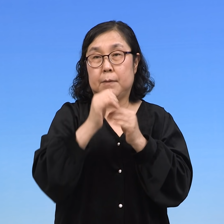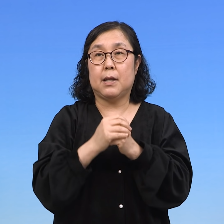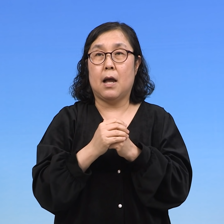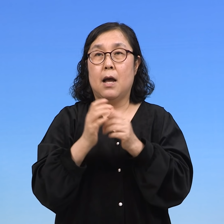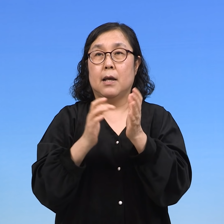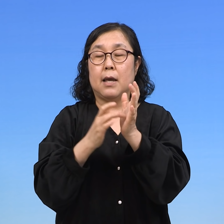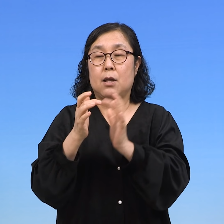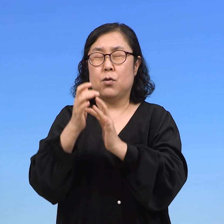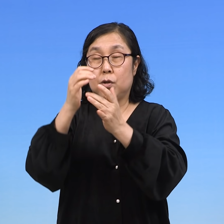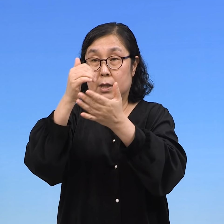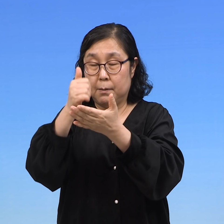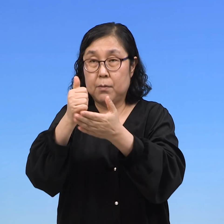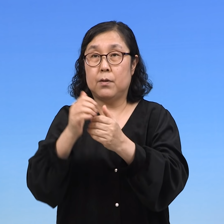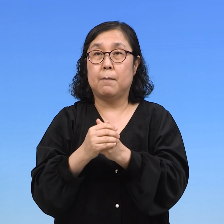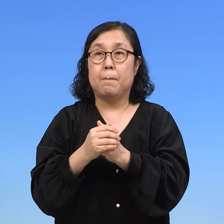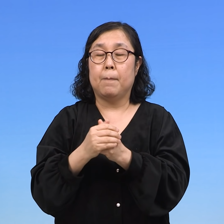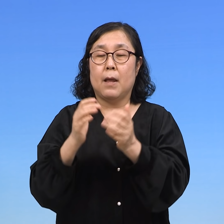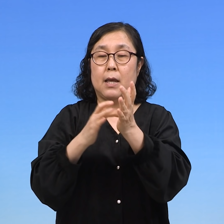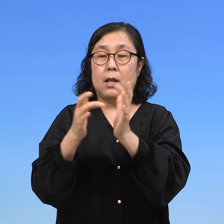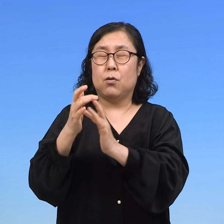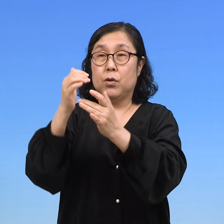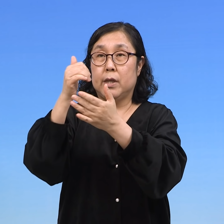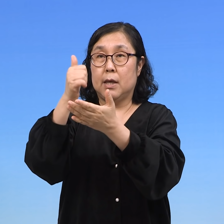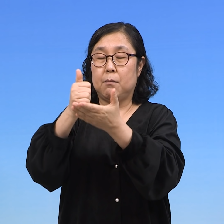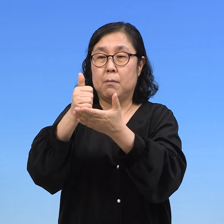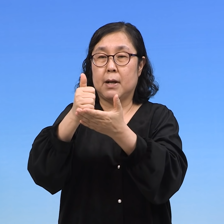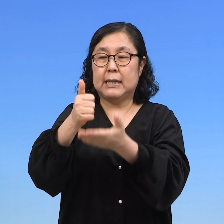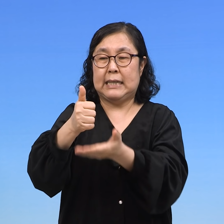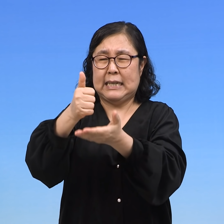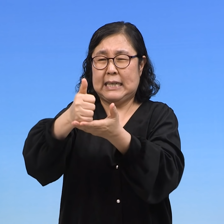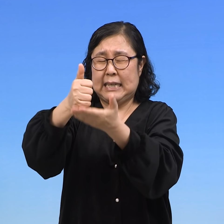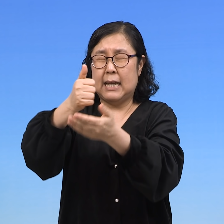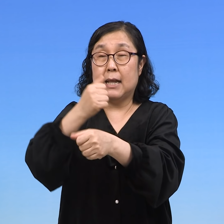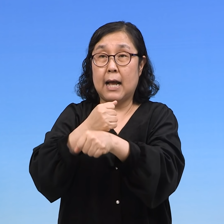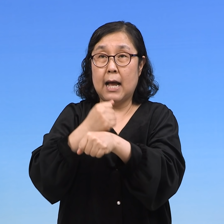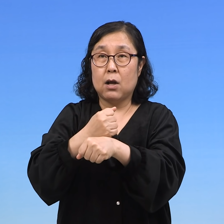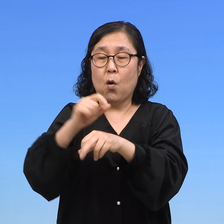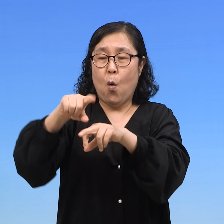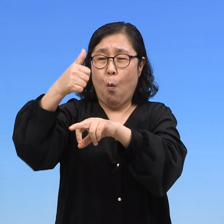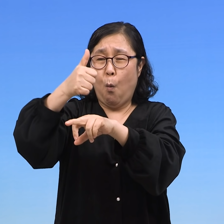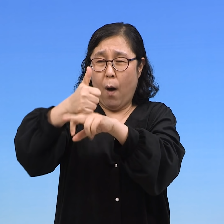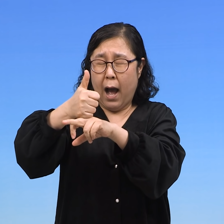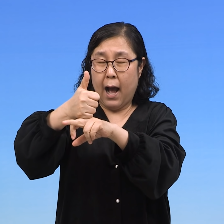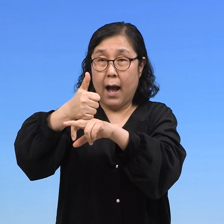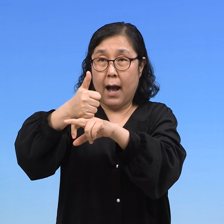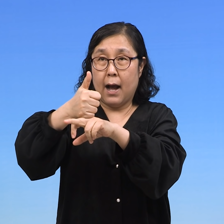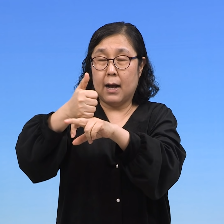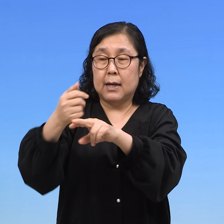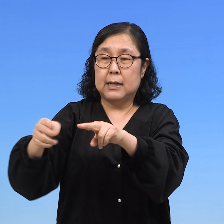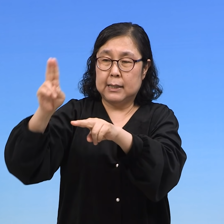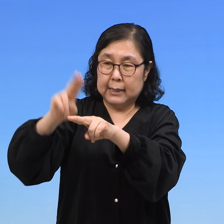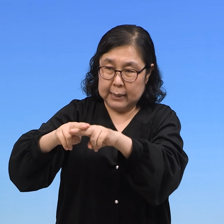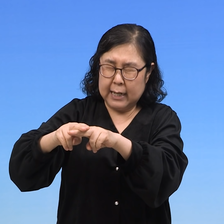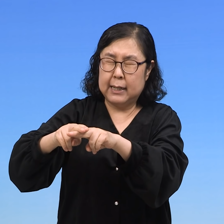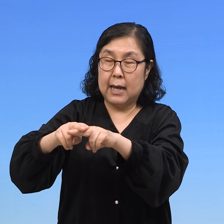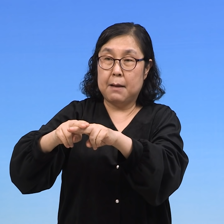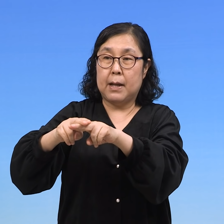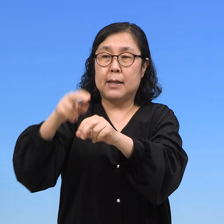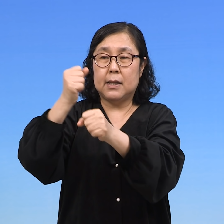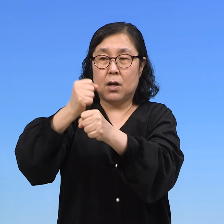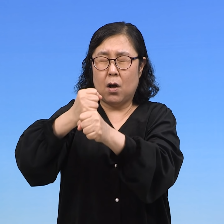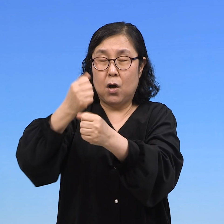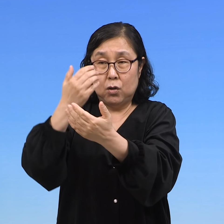예수님은요 막 그냥 예수님을 띄워가지고 칭찬하고 왕, 왕 자기 이겼다 그러고 왕이 되소서